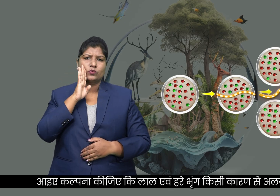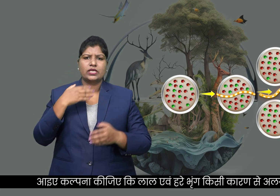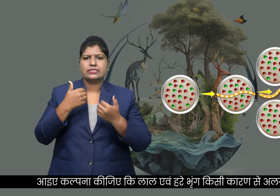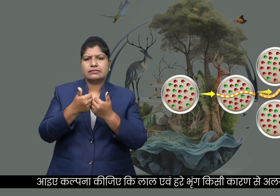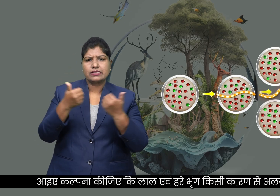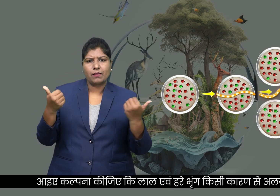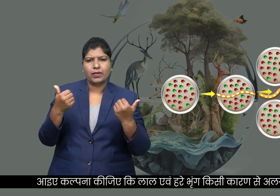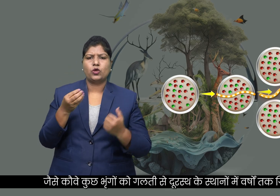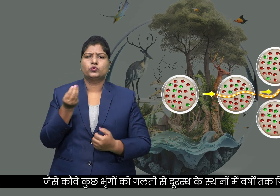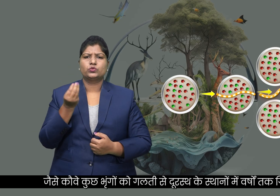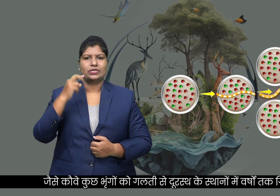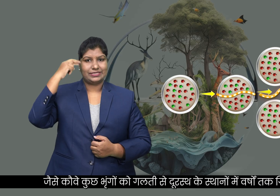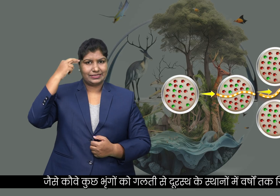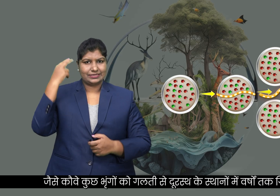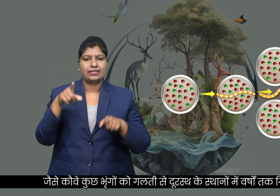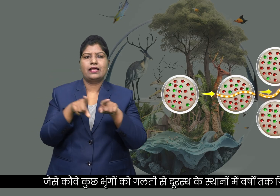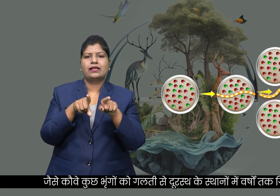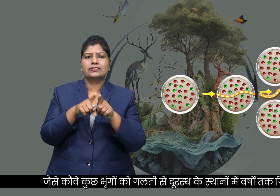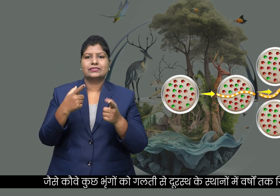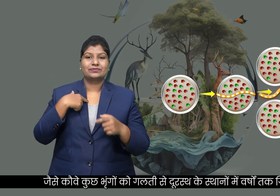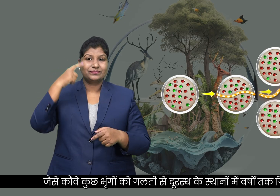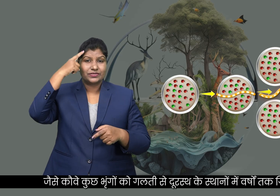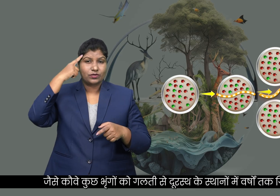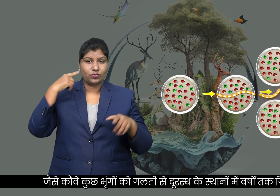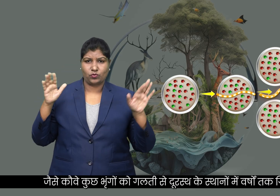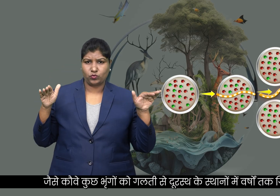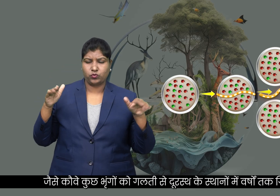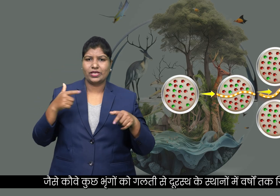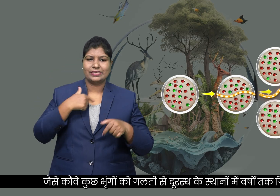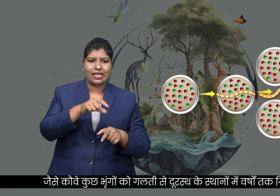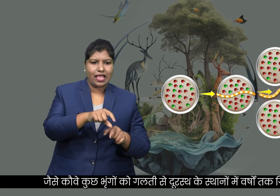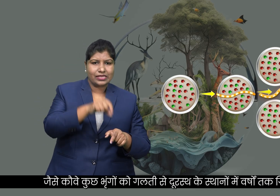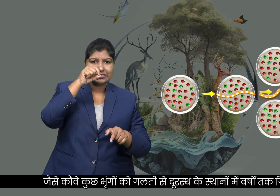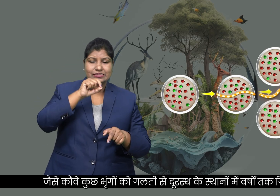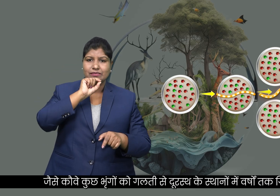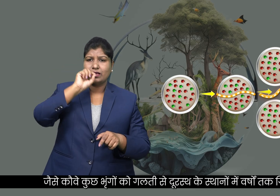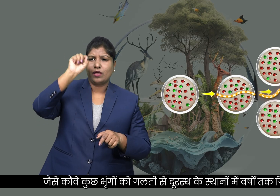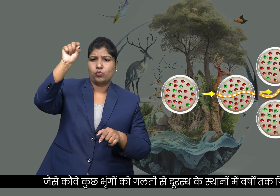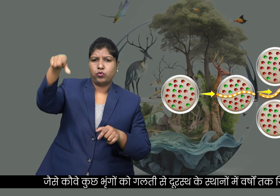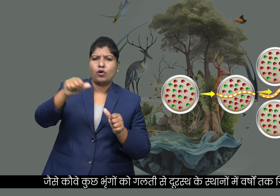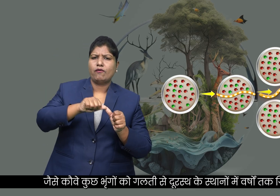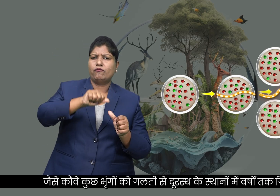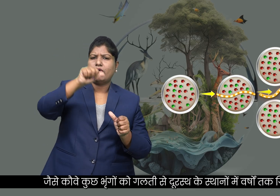हैं, जैसे कौवे कुछ भ्रंगों को गलती से दूरस्थ के स्थानों में वर्षों तक गिरा देते